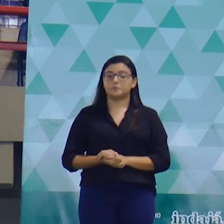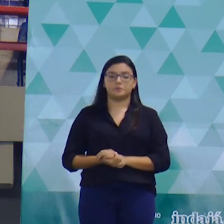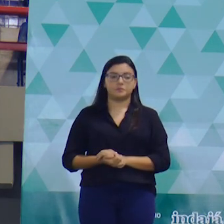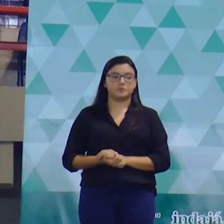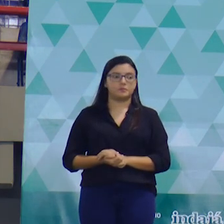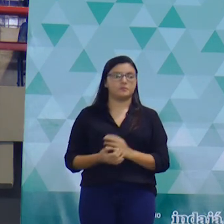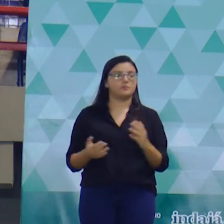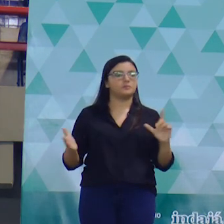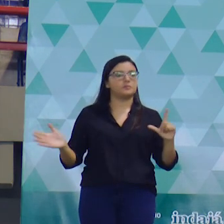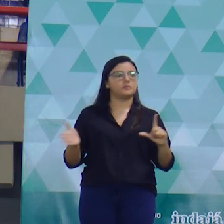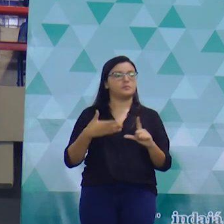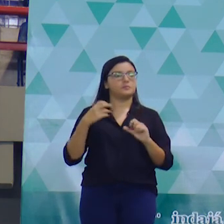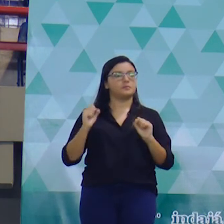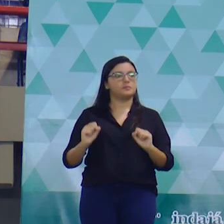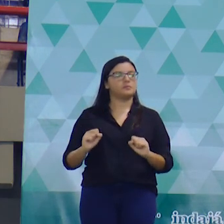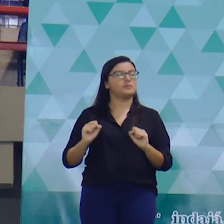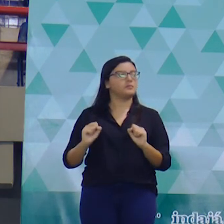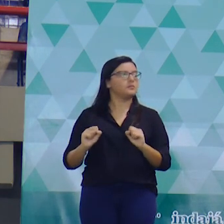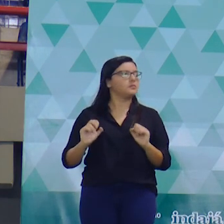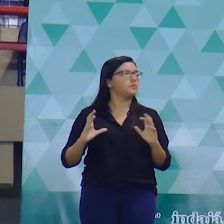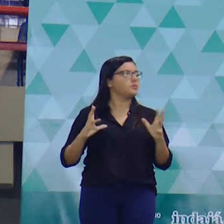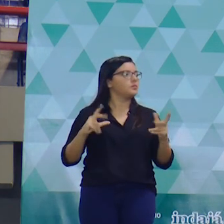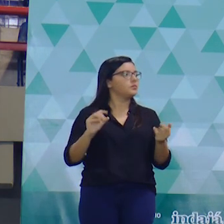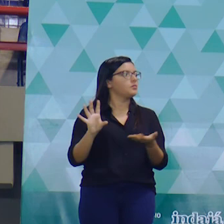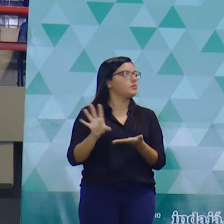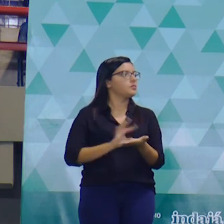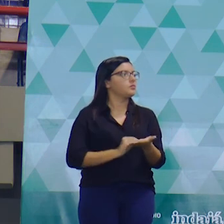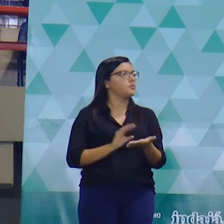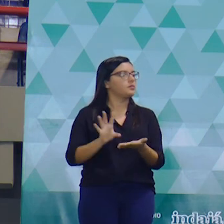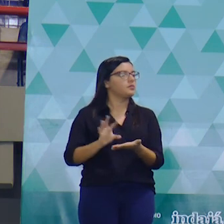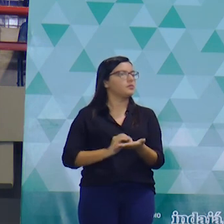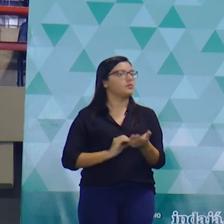Já pode passar? Todo mundo?